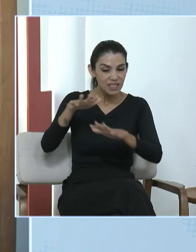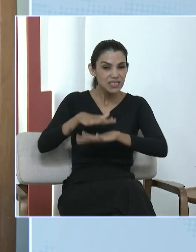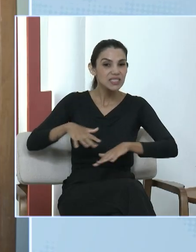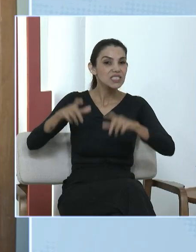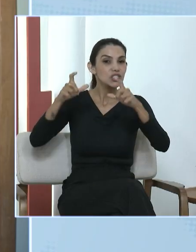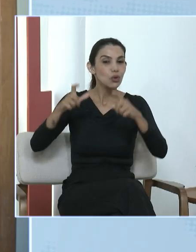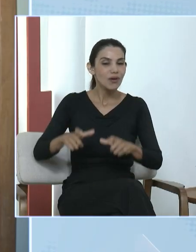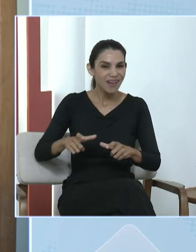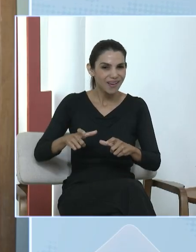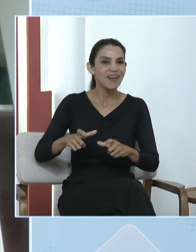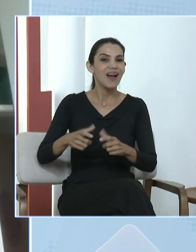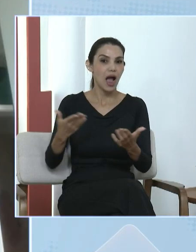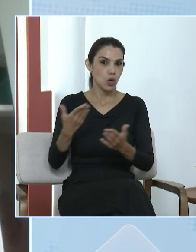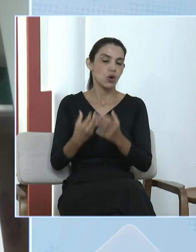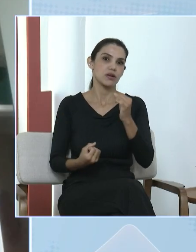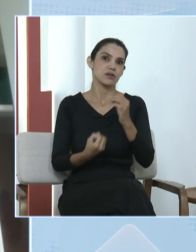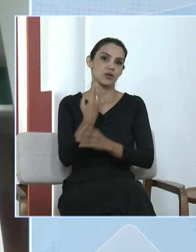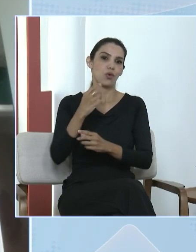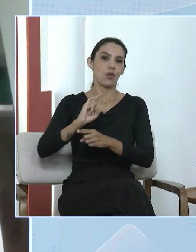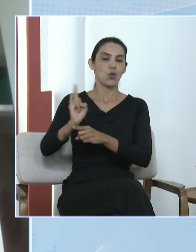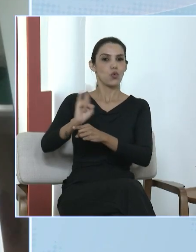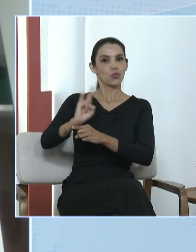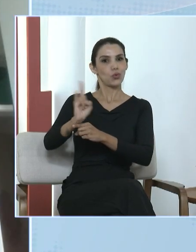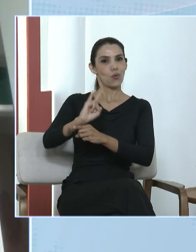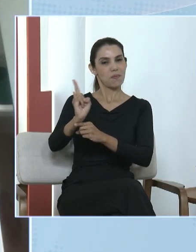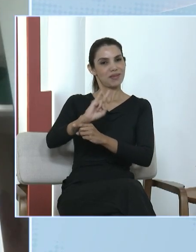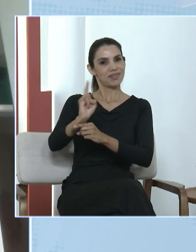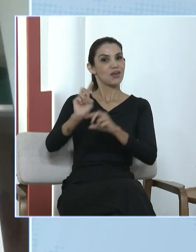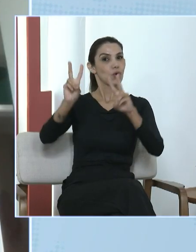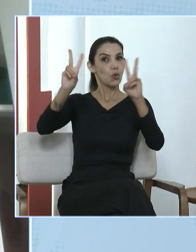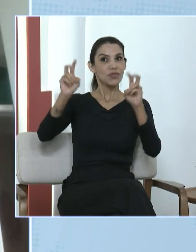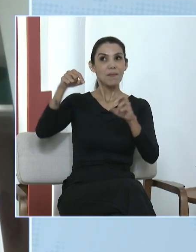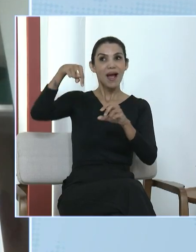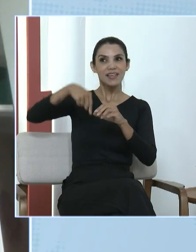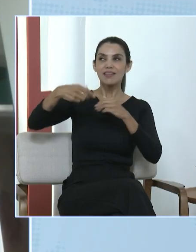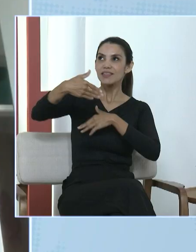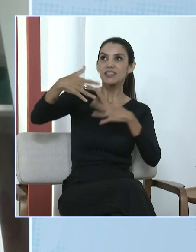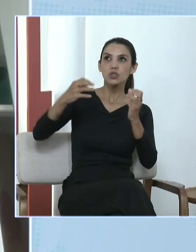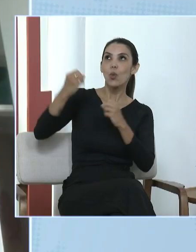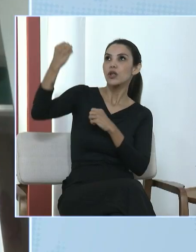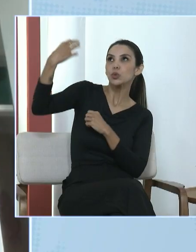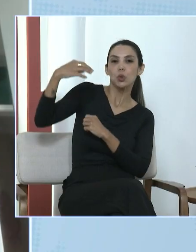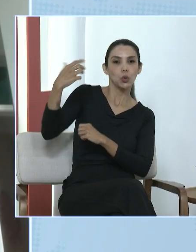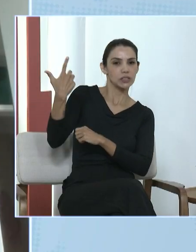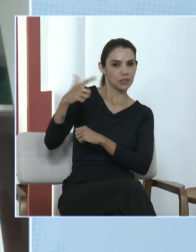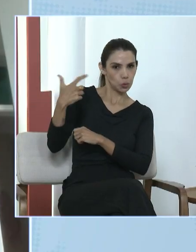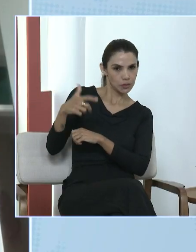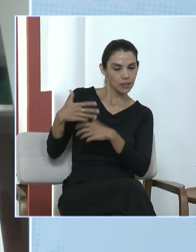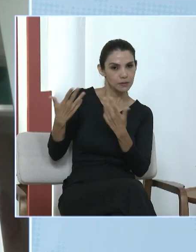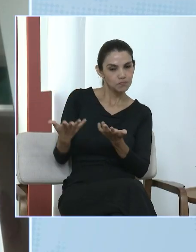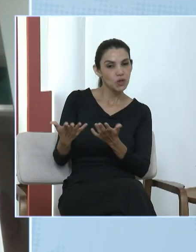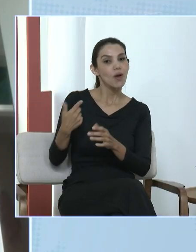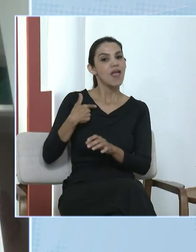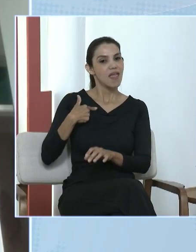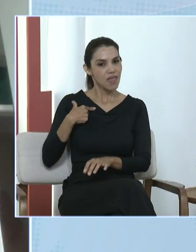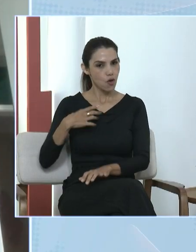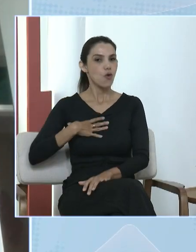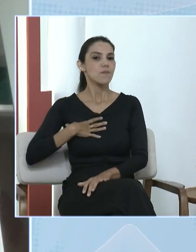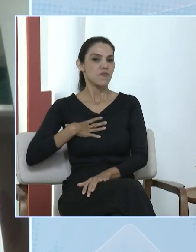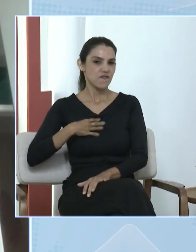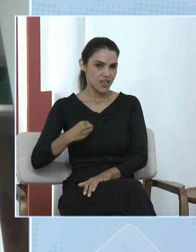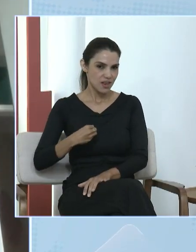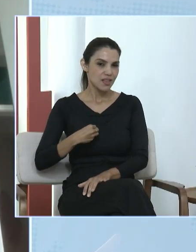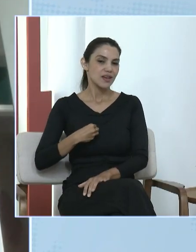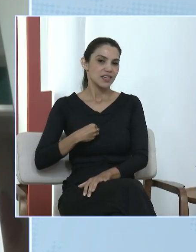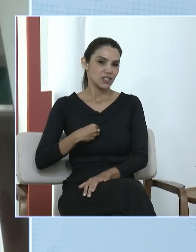documentário Aqui Não Entra Luz. A direção é de Carol Maia. Eu sou filha de uma ex-trabalhadora doméstica e durante a minha infância